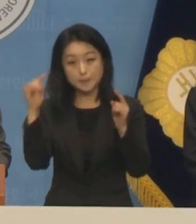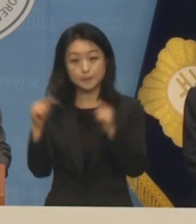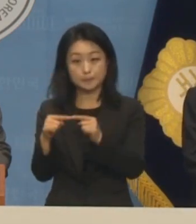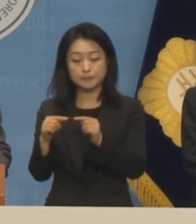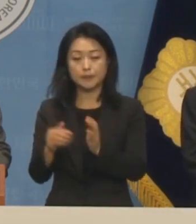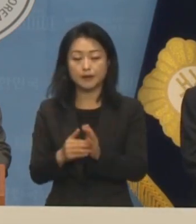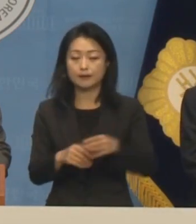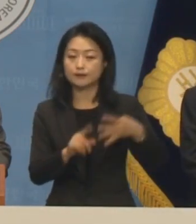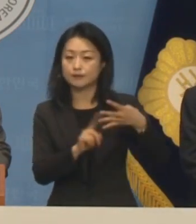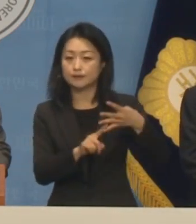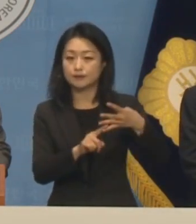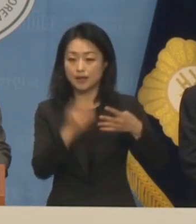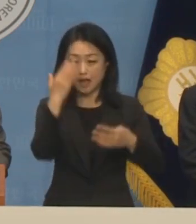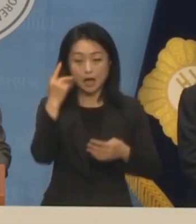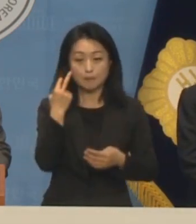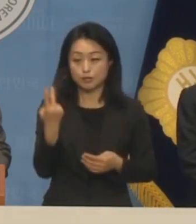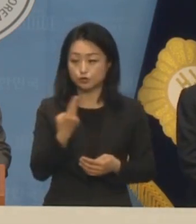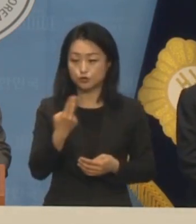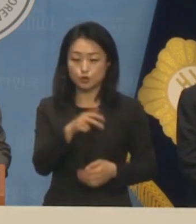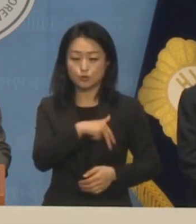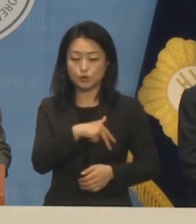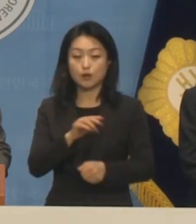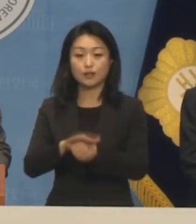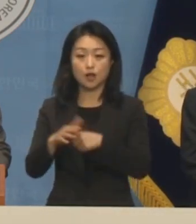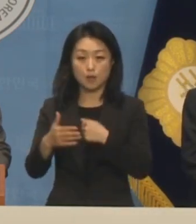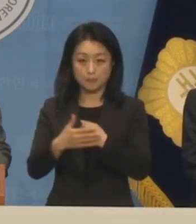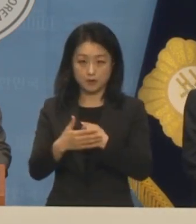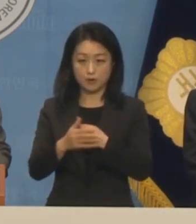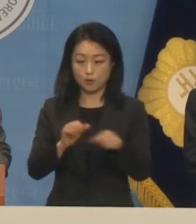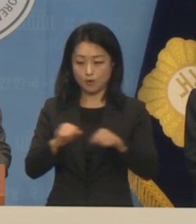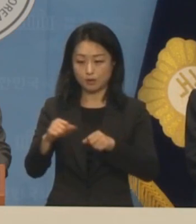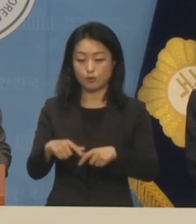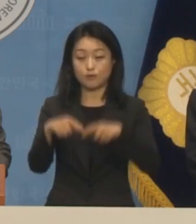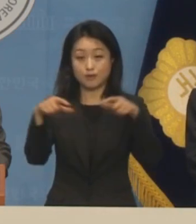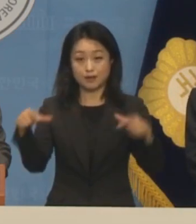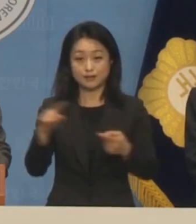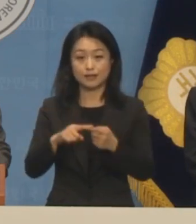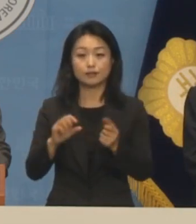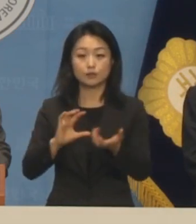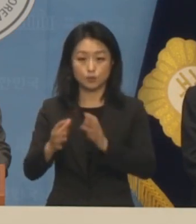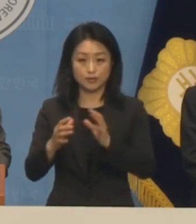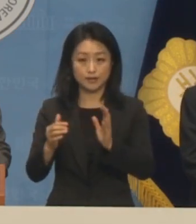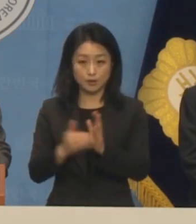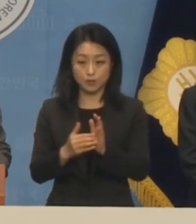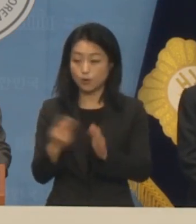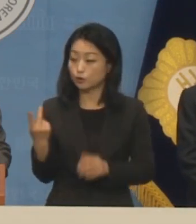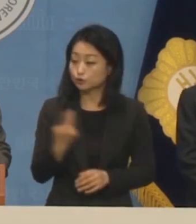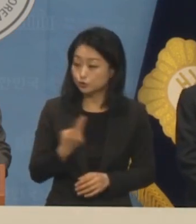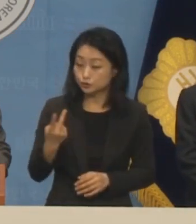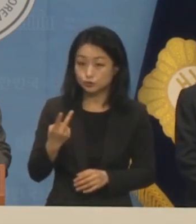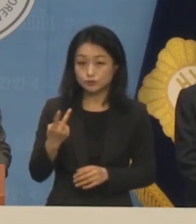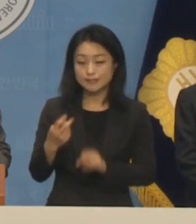넷째, 한미의 의회 협력 활동 강화 방안을 논의하고 한미 의회 간